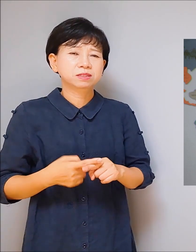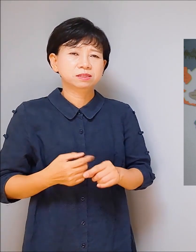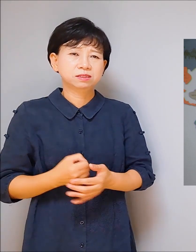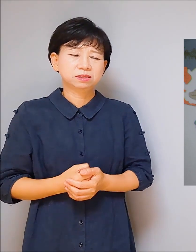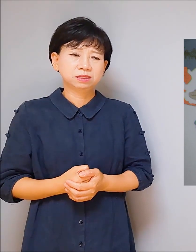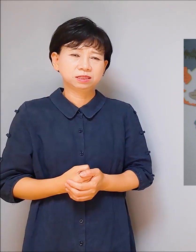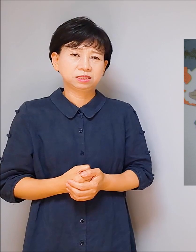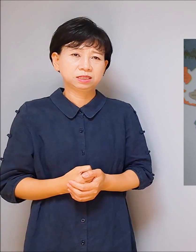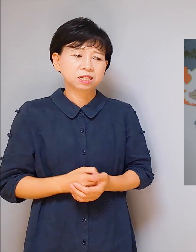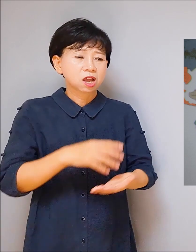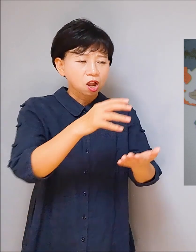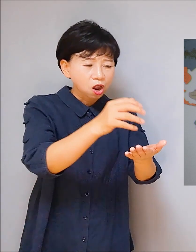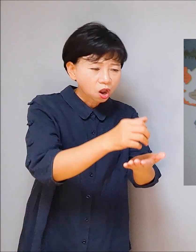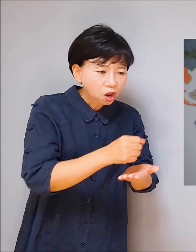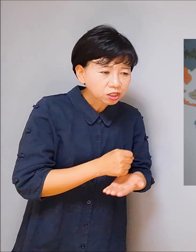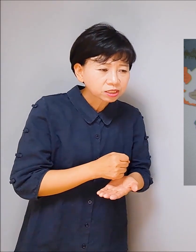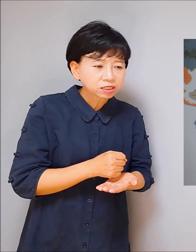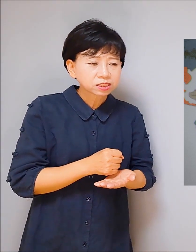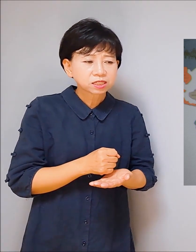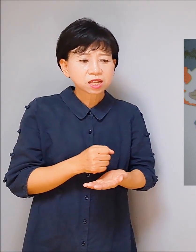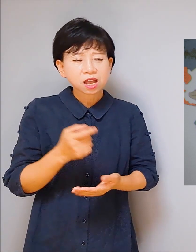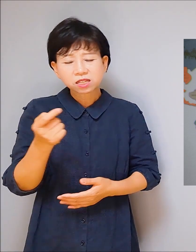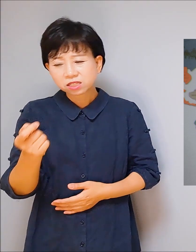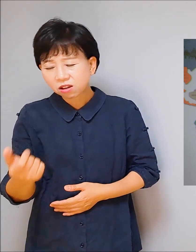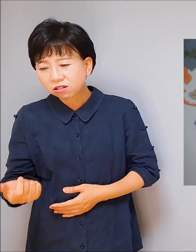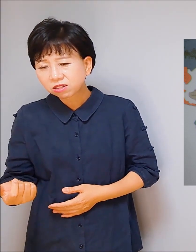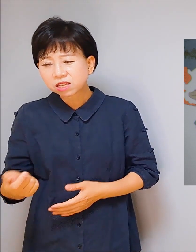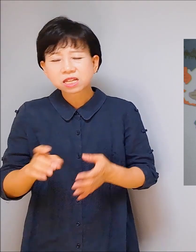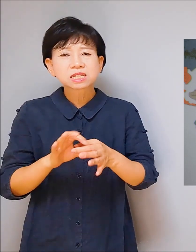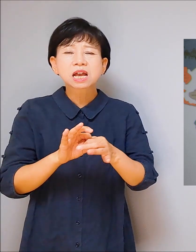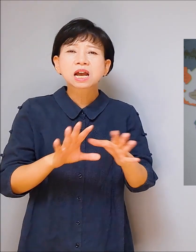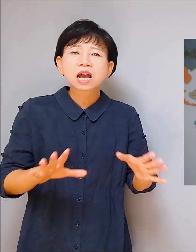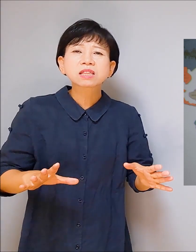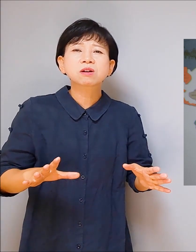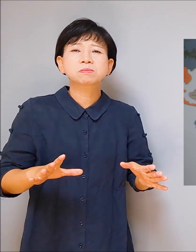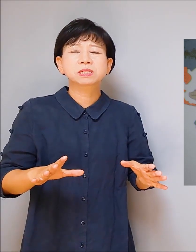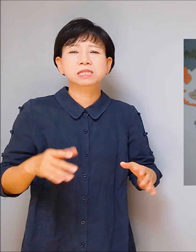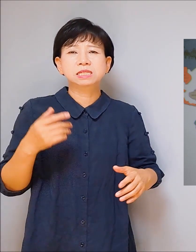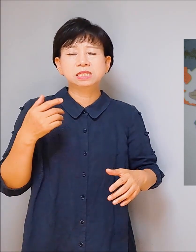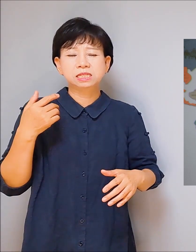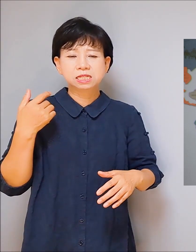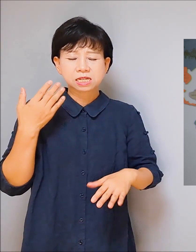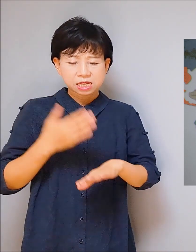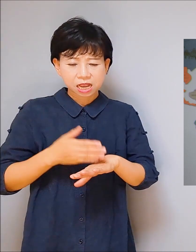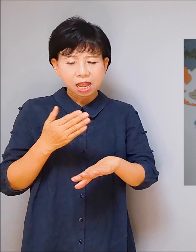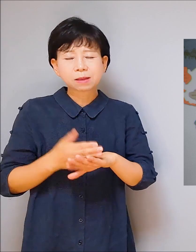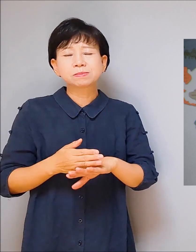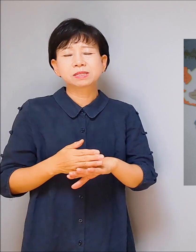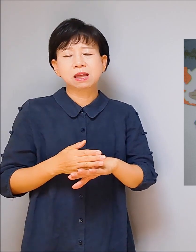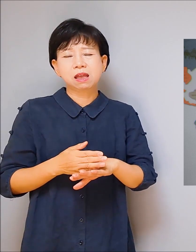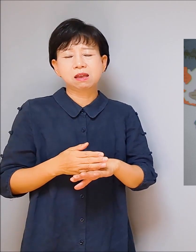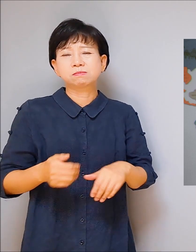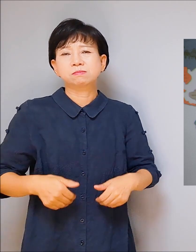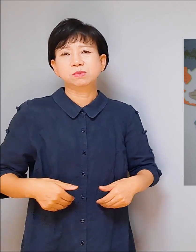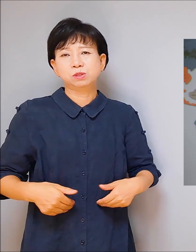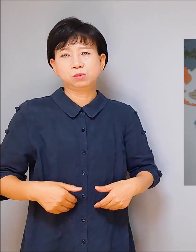없습니다. 한마디로 적으면 모자라서 기쁨이 없고 많으면 지키느라 걱정이 많아 기쁨이 없고 감사가 없어요.